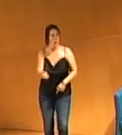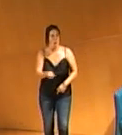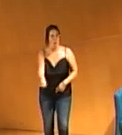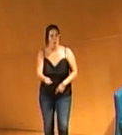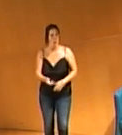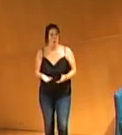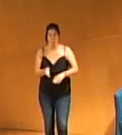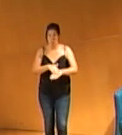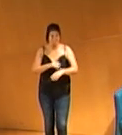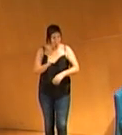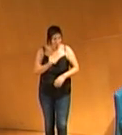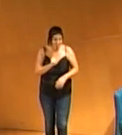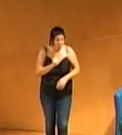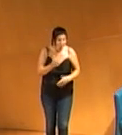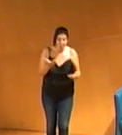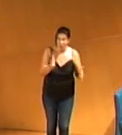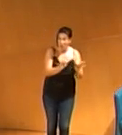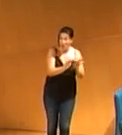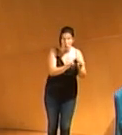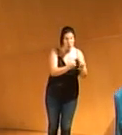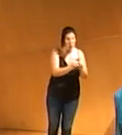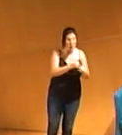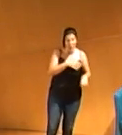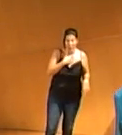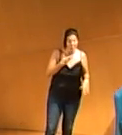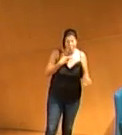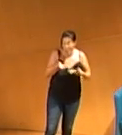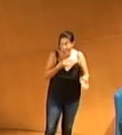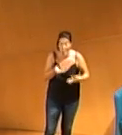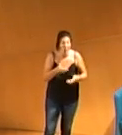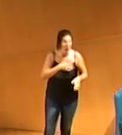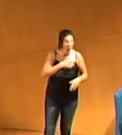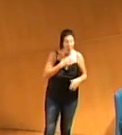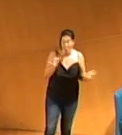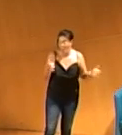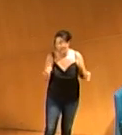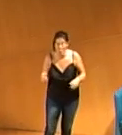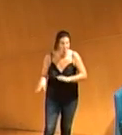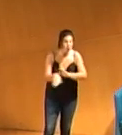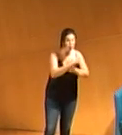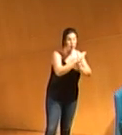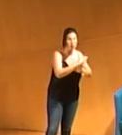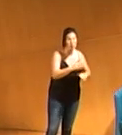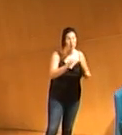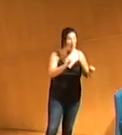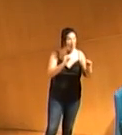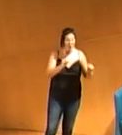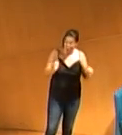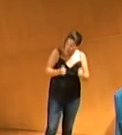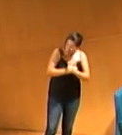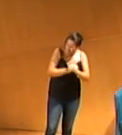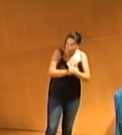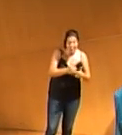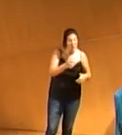des relations de fratrie qui sont juste le plaisir d'être ensemble, le plaisir d'aller traîner dans les magasins, le plaisir